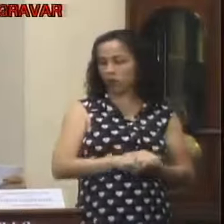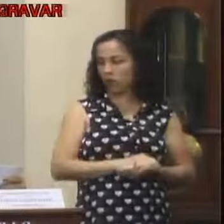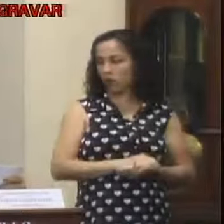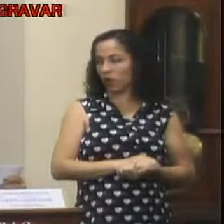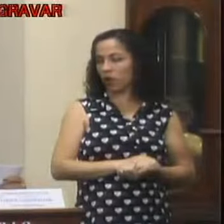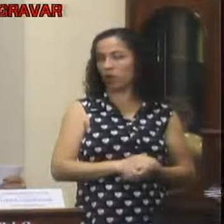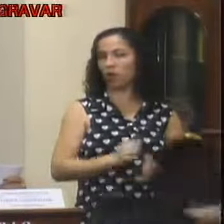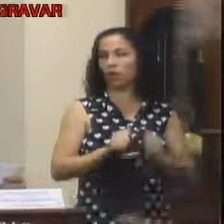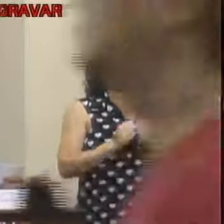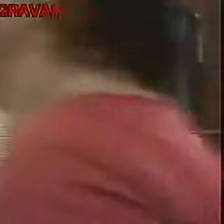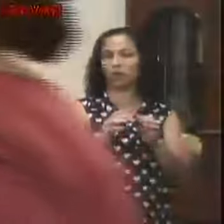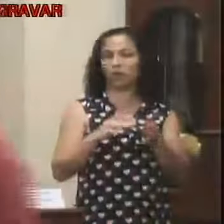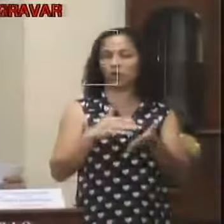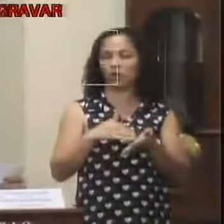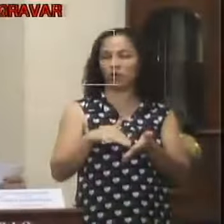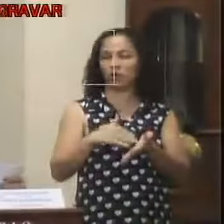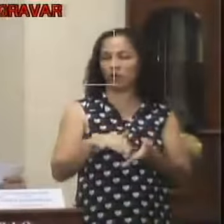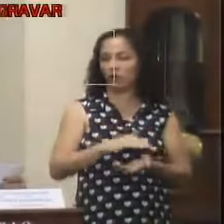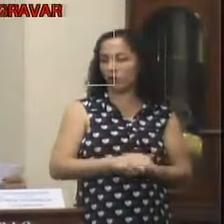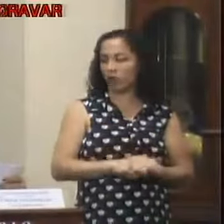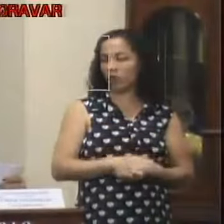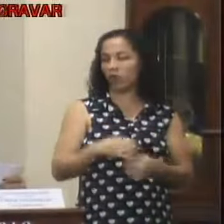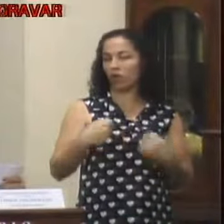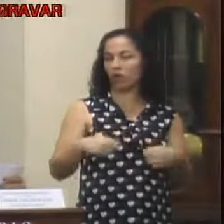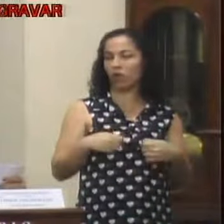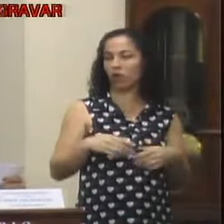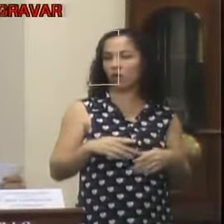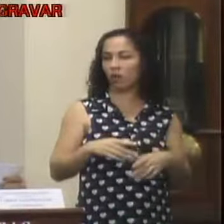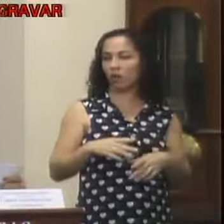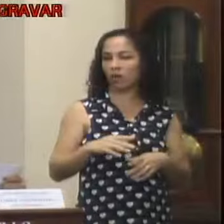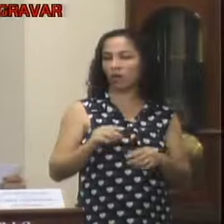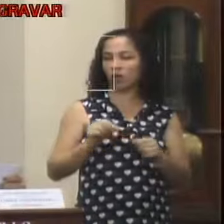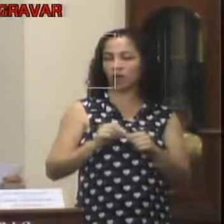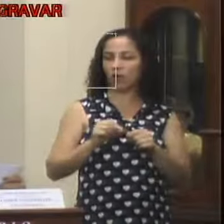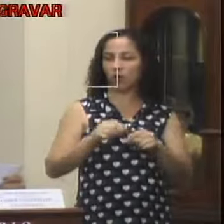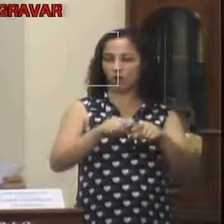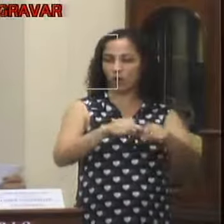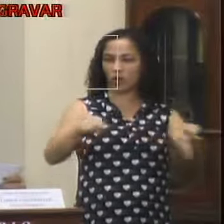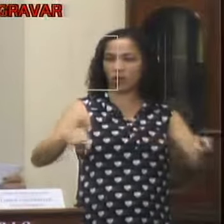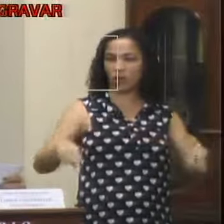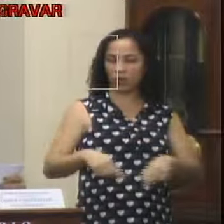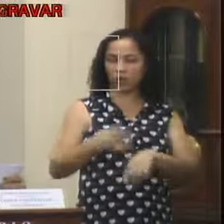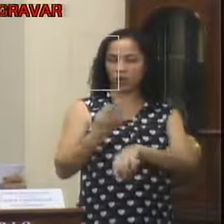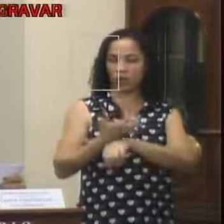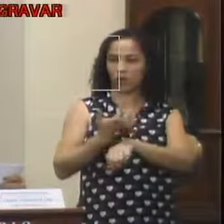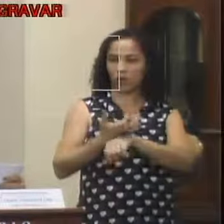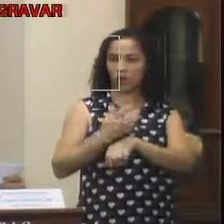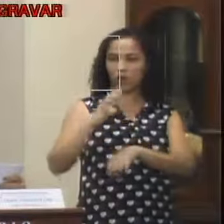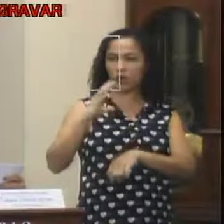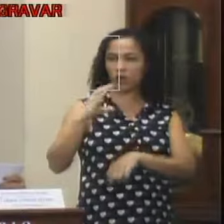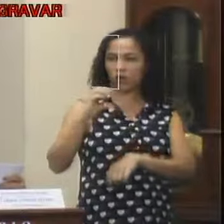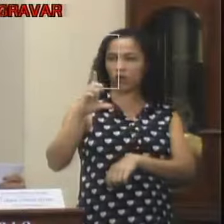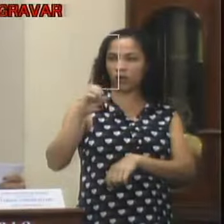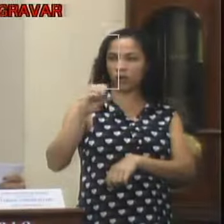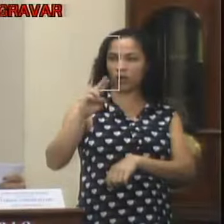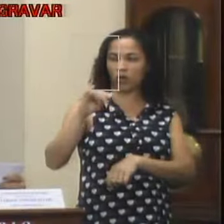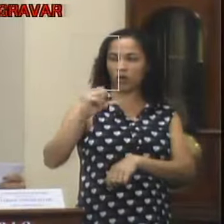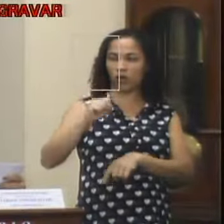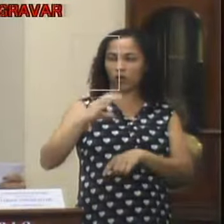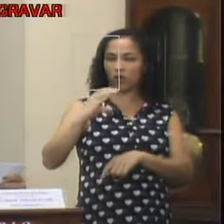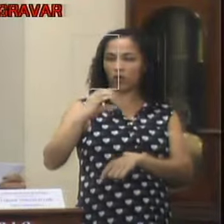junto à secretaria responsável a necessidade de proceder à revitalização da Praça Clóvis Correia e da quadra